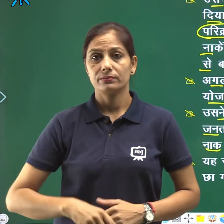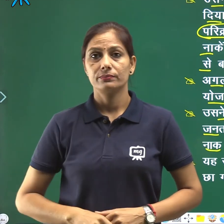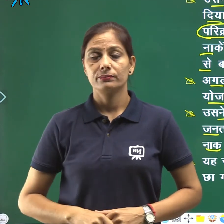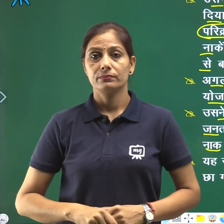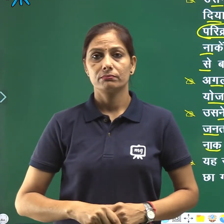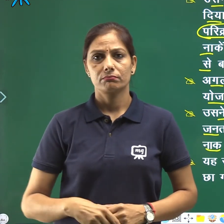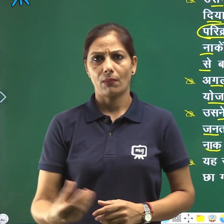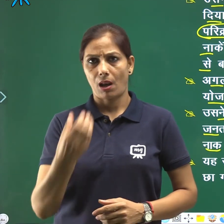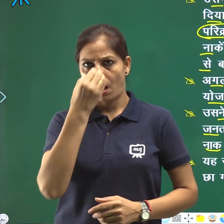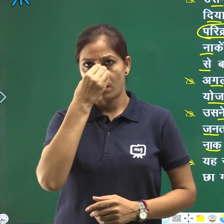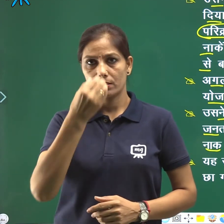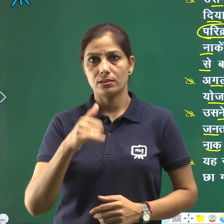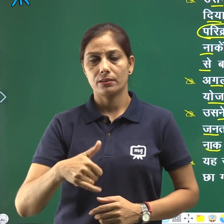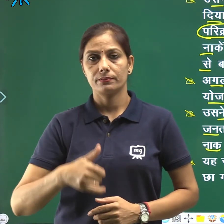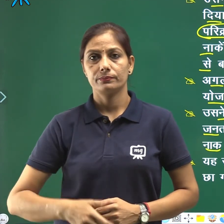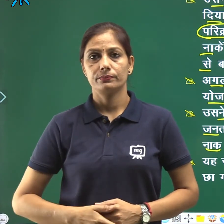लगा दी जाए,